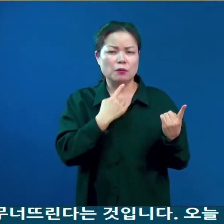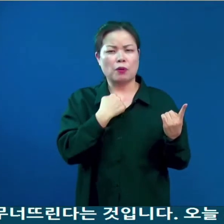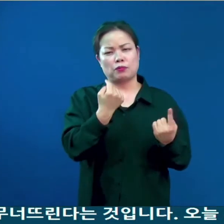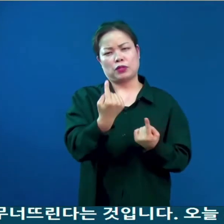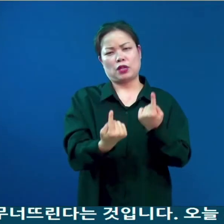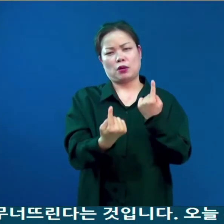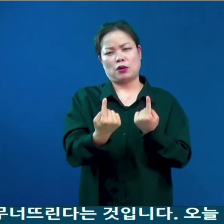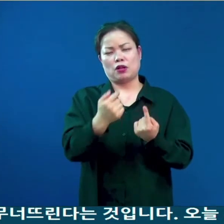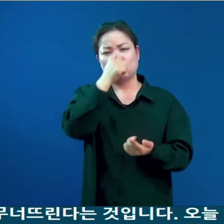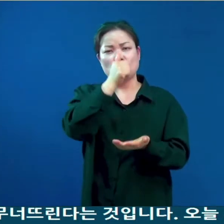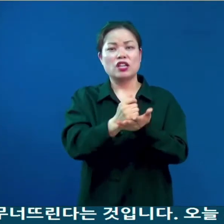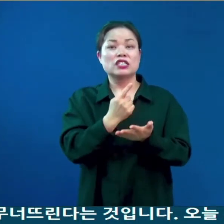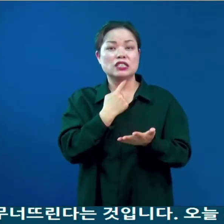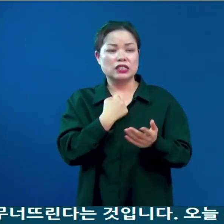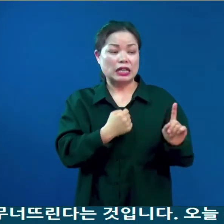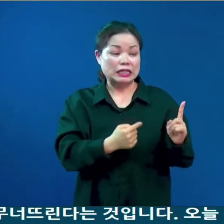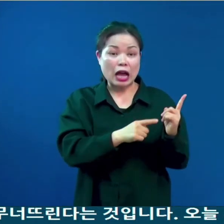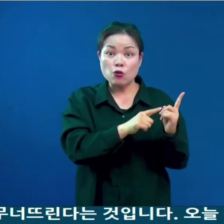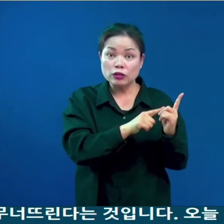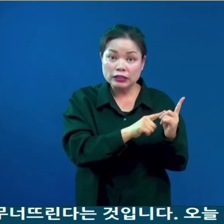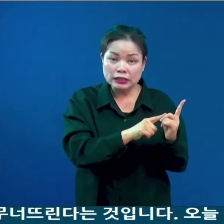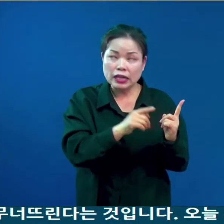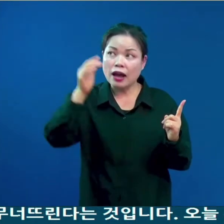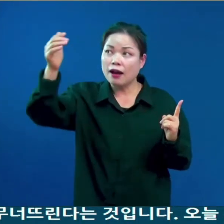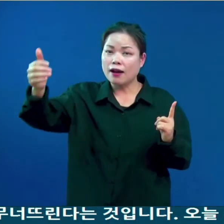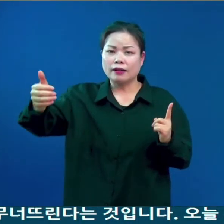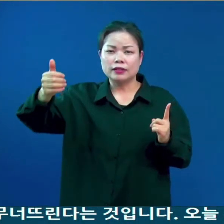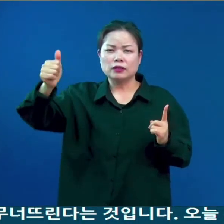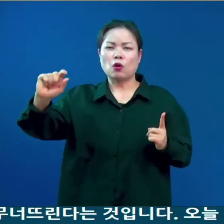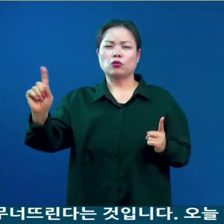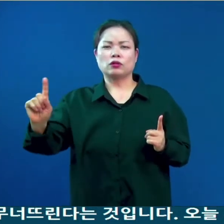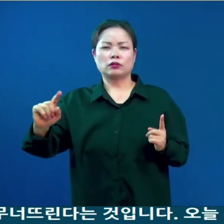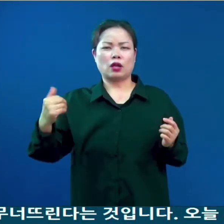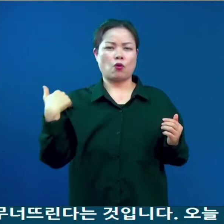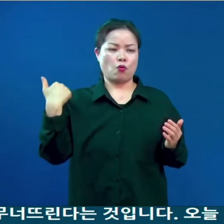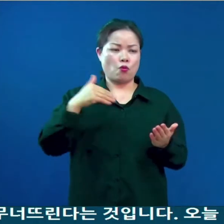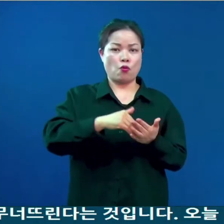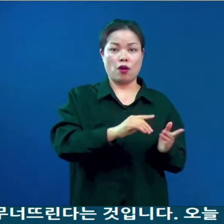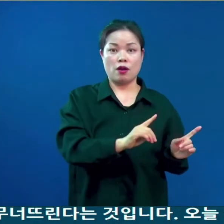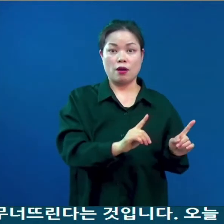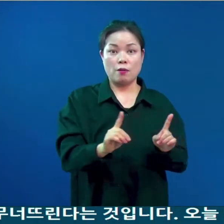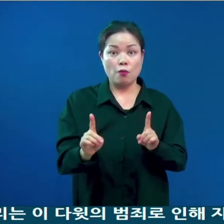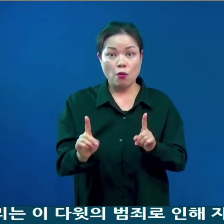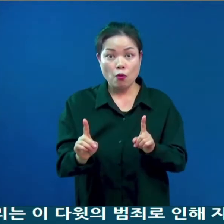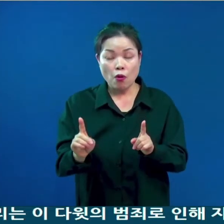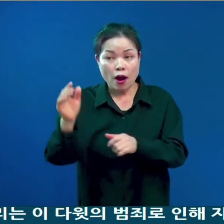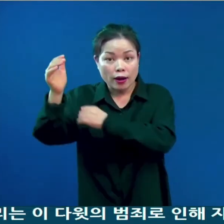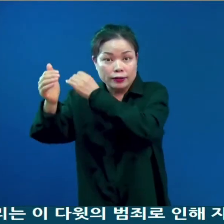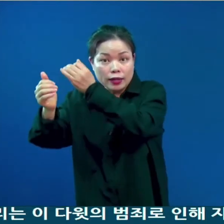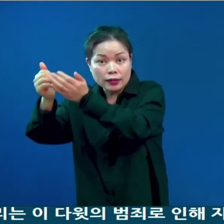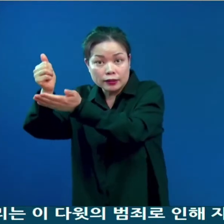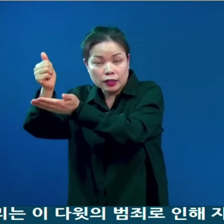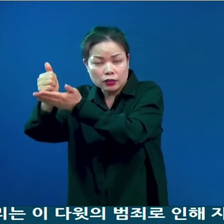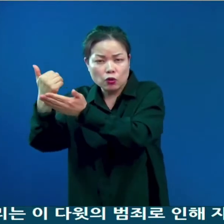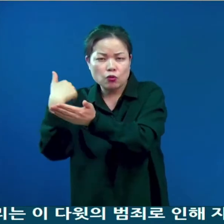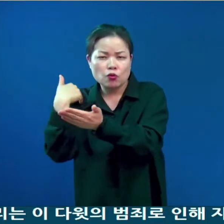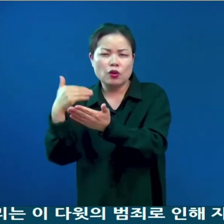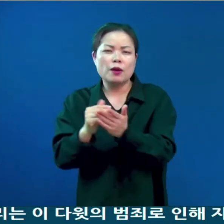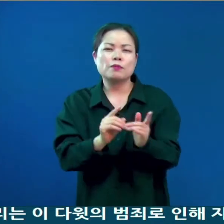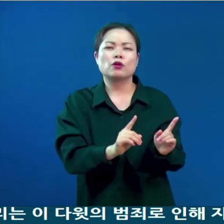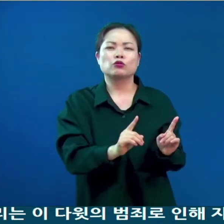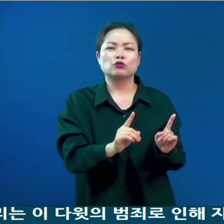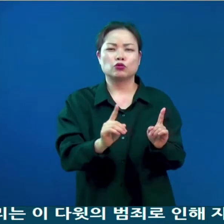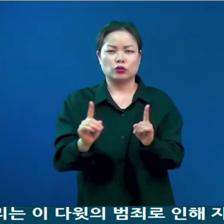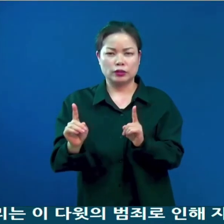범죄보다 범죄한 다윗을 하나님께서 어떻게 회복시켜 주시는가, 그리고 하나님께서 회복시켜